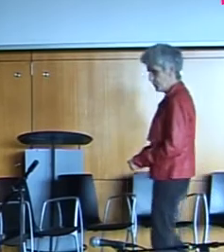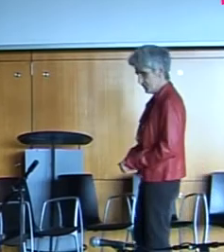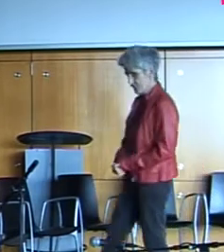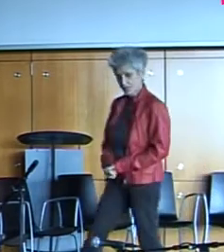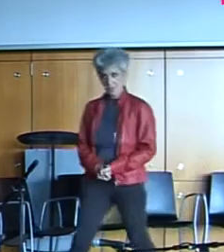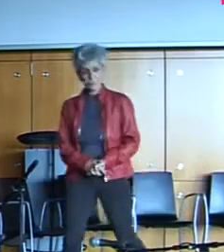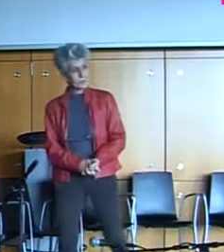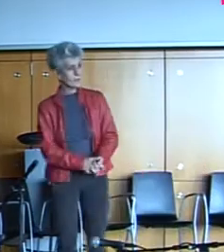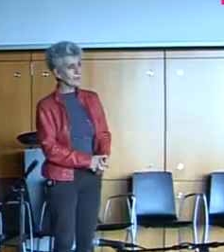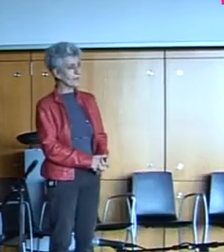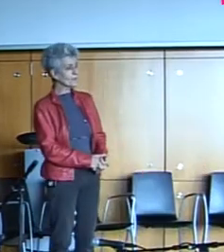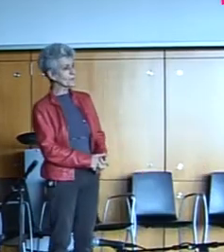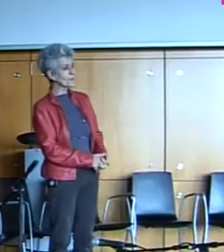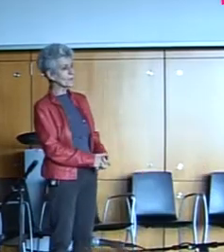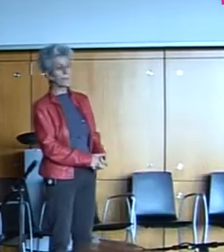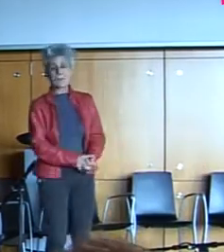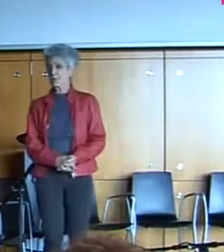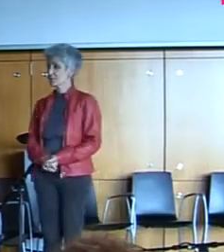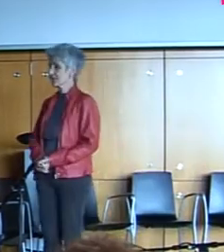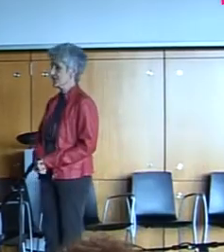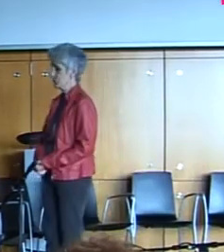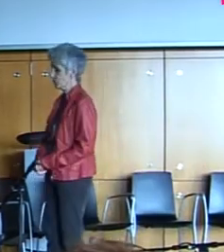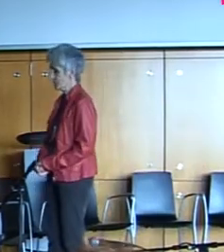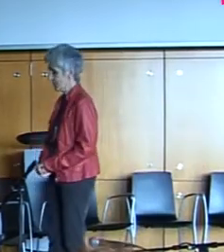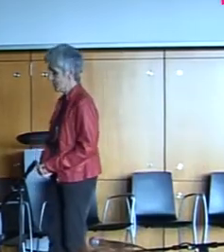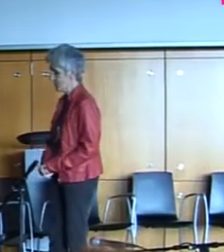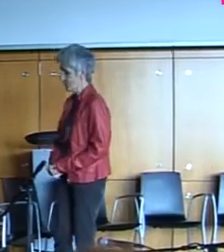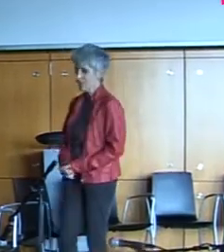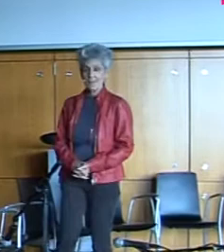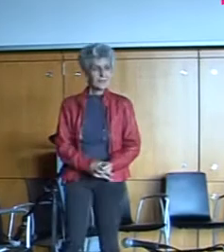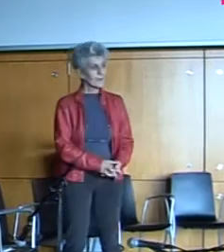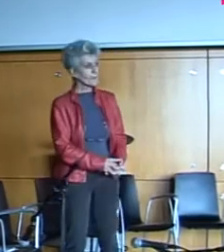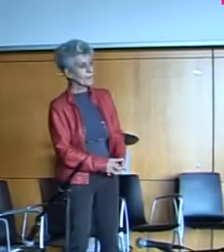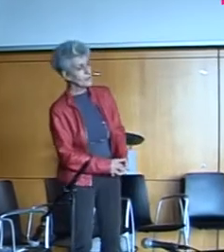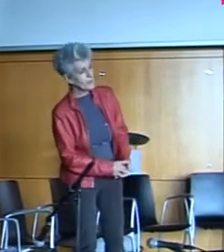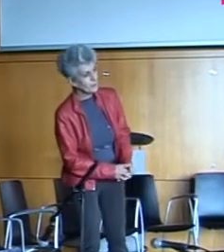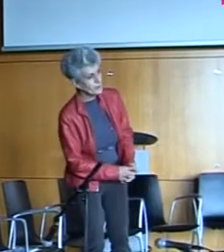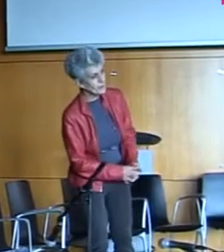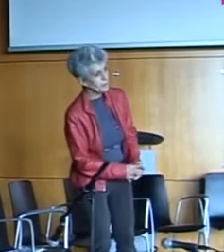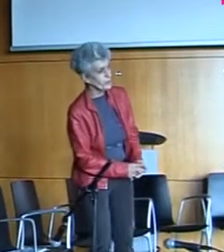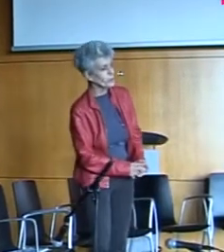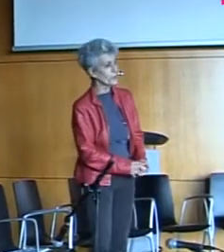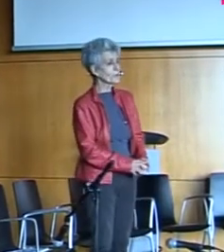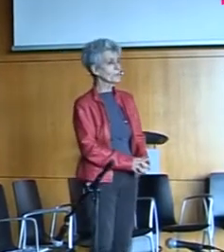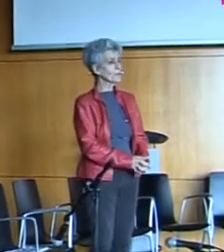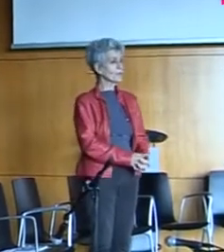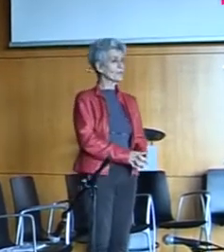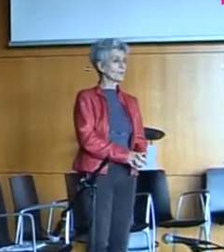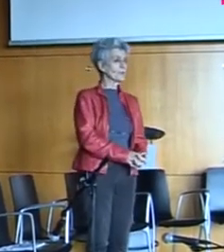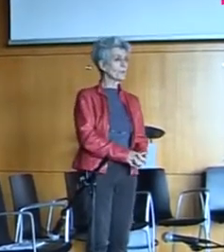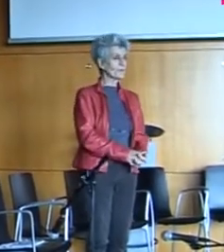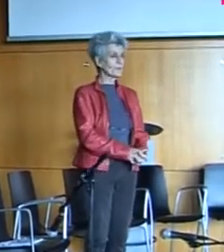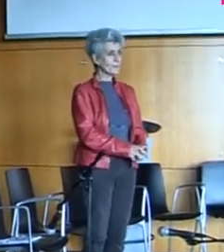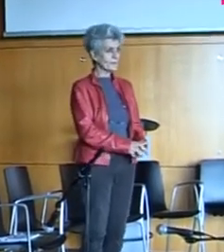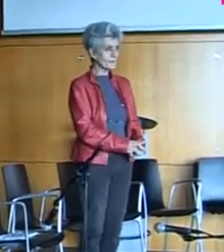wir wollten. Ich habe jetzt nicht ganz den Überblick, ob alle unsere Gäste schon da sind. Ich habe gesehen den Rolf Hollup, darf ich